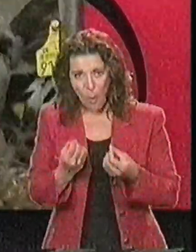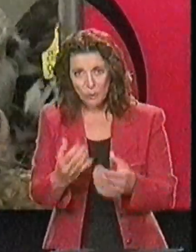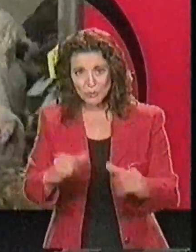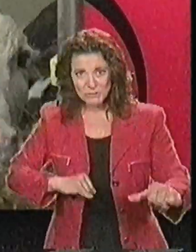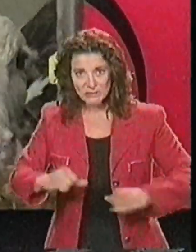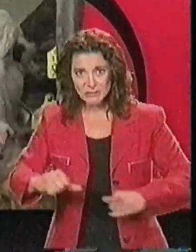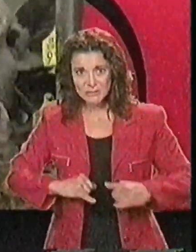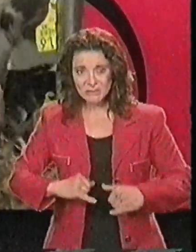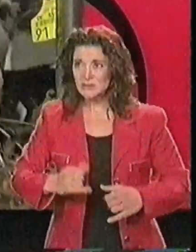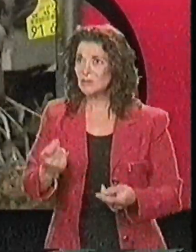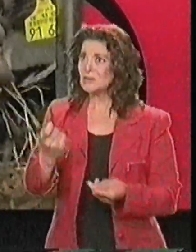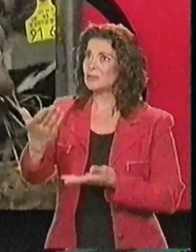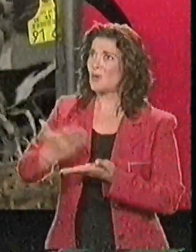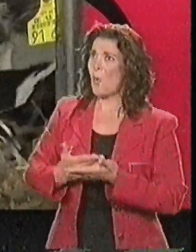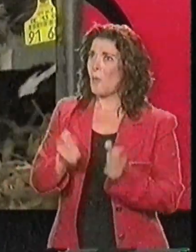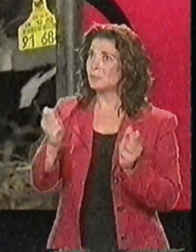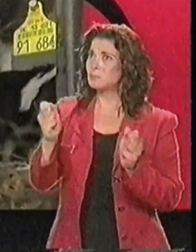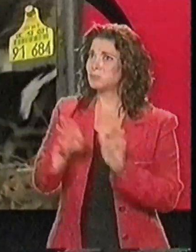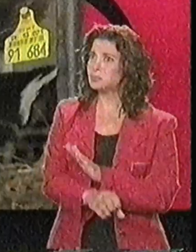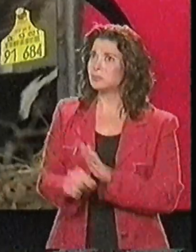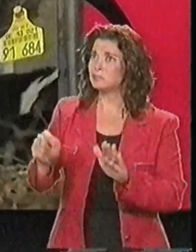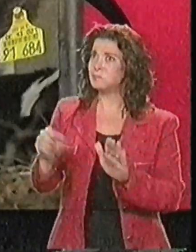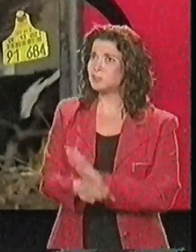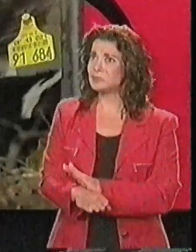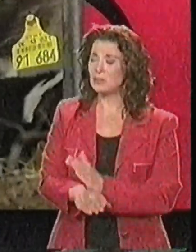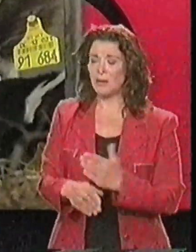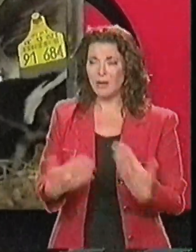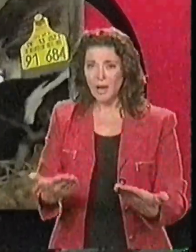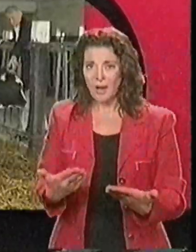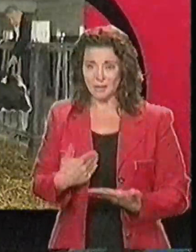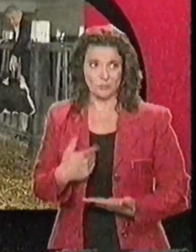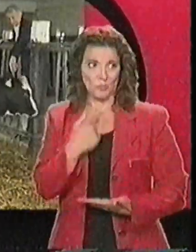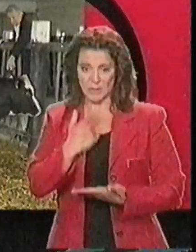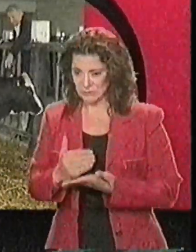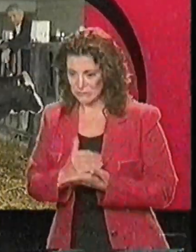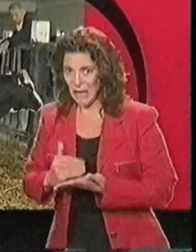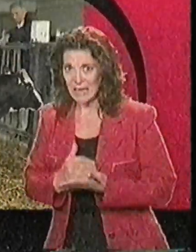baisser. On doit donc se serrer sur nos dépenses pour rester rentable.